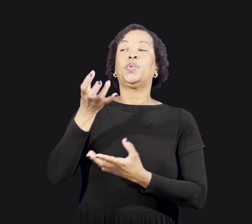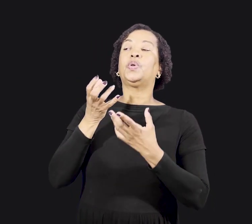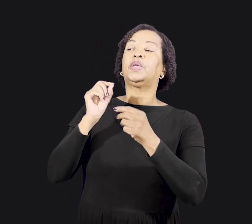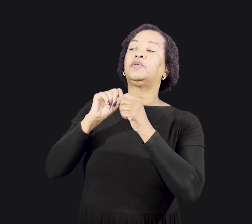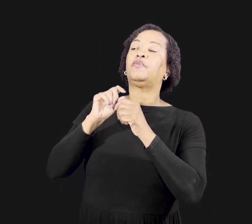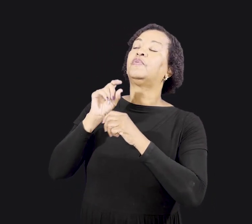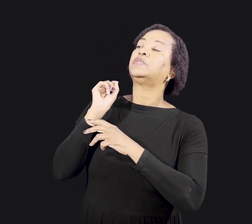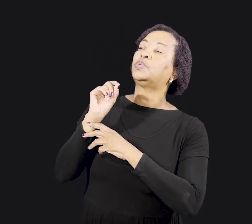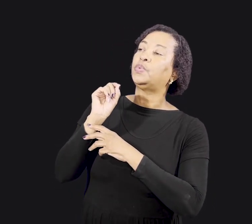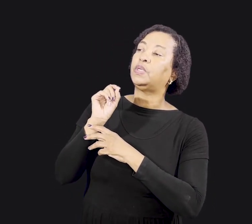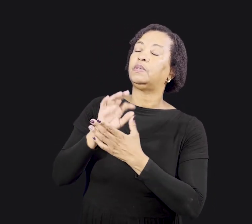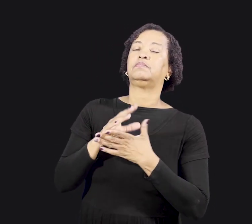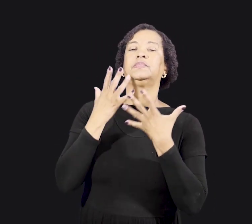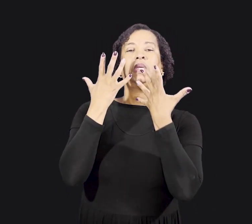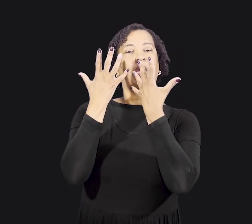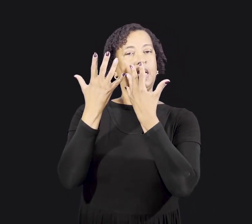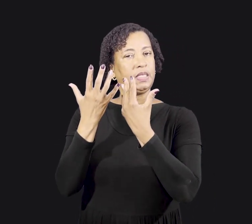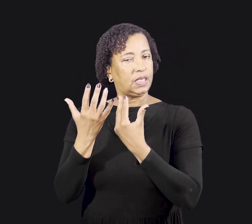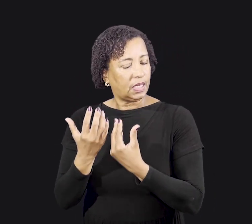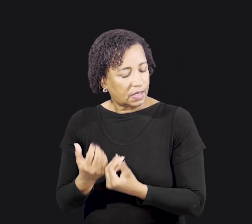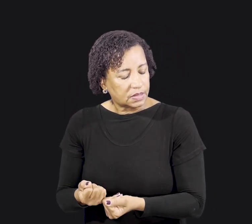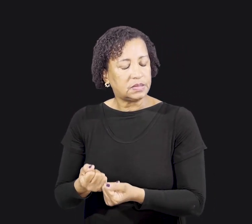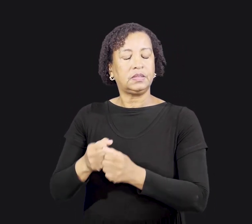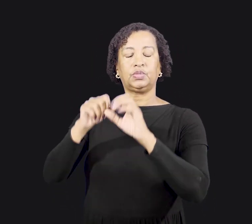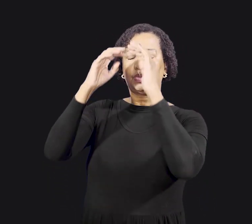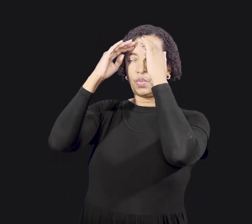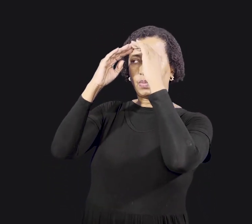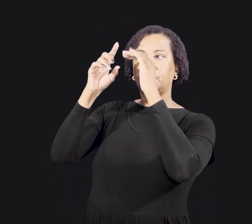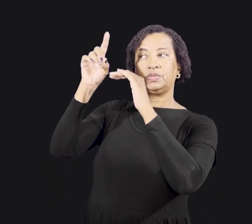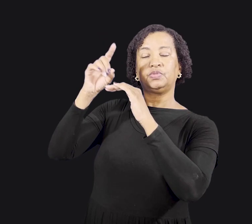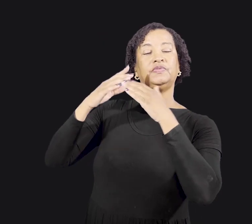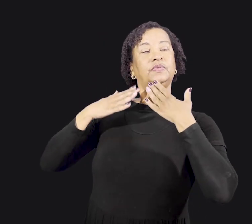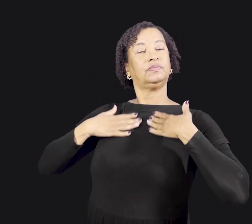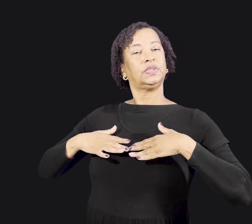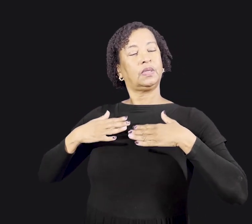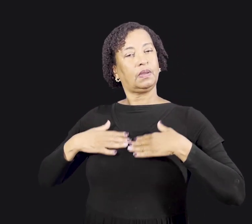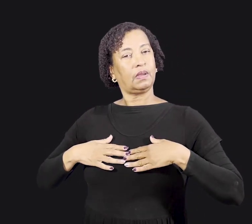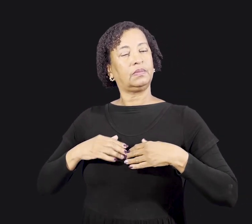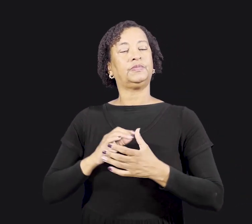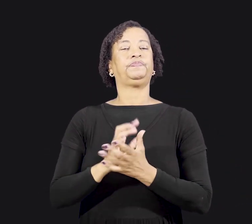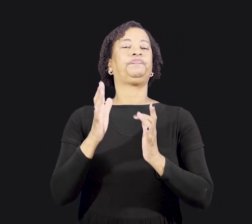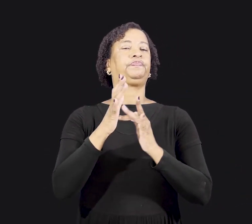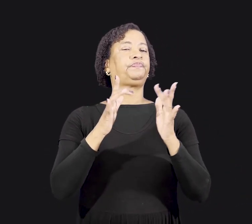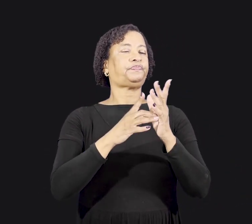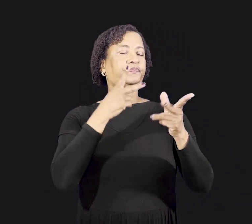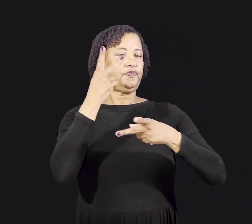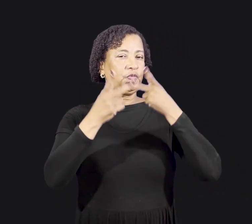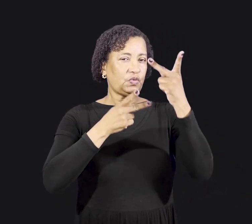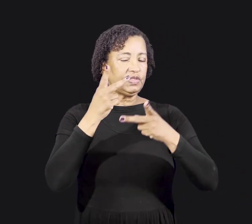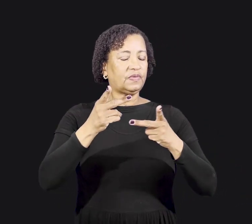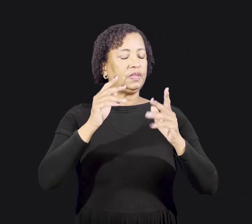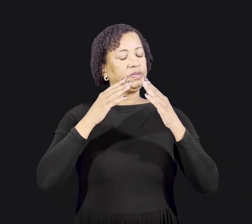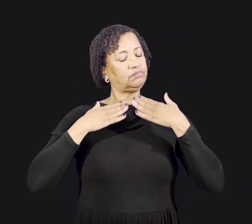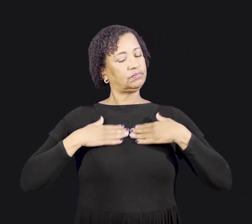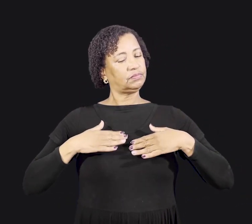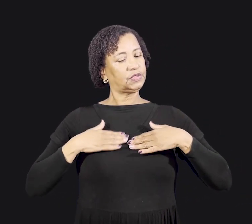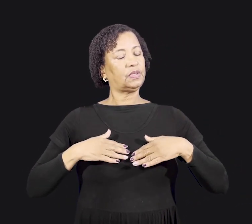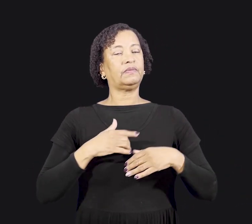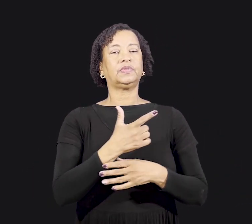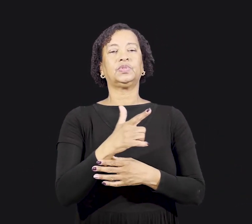faça? Nesse momento, Paulo aceitou o cabresto e se tornou manso. Nessa passagem, Jesus afirma ser manso. Não existe